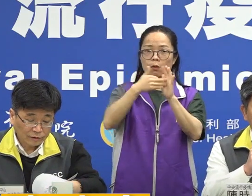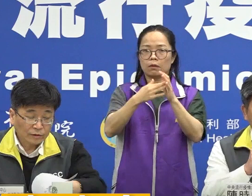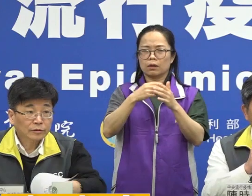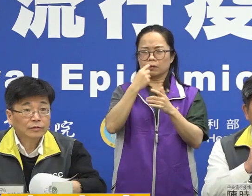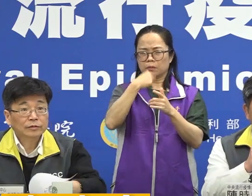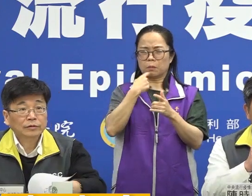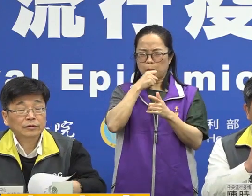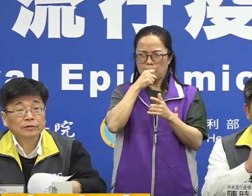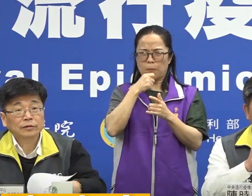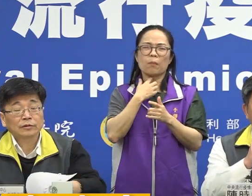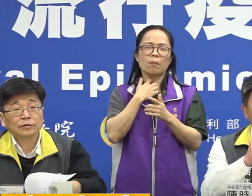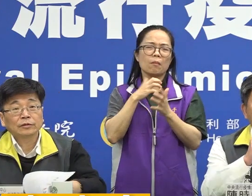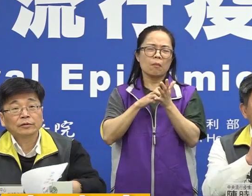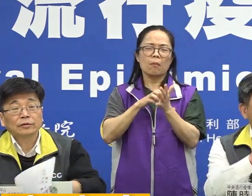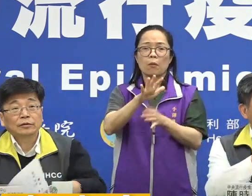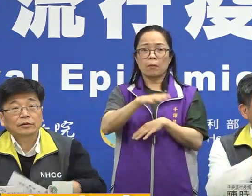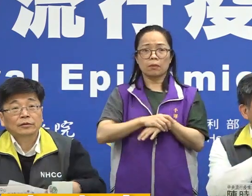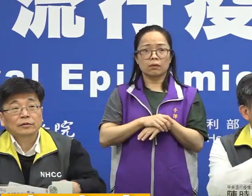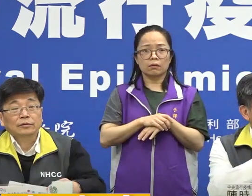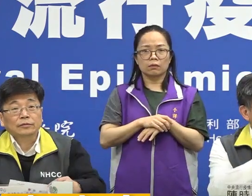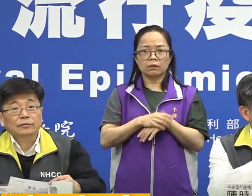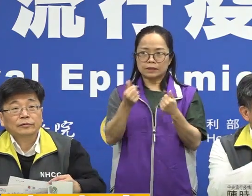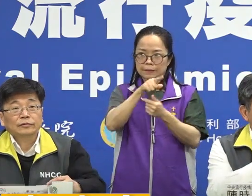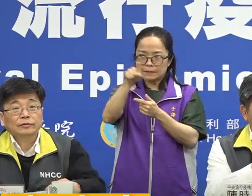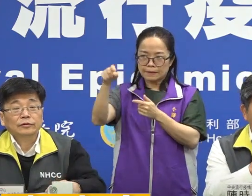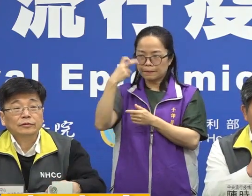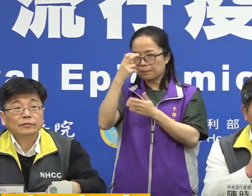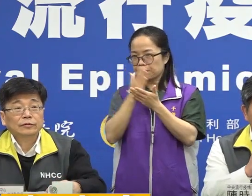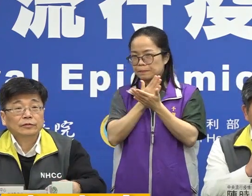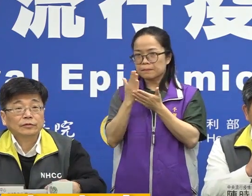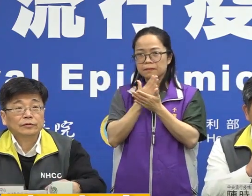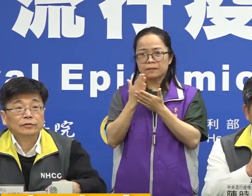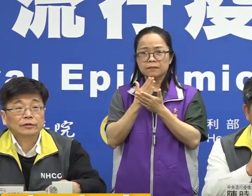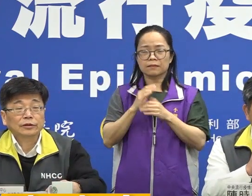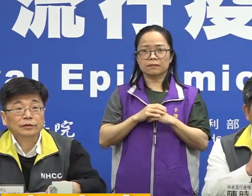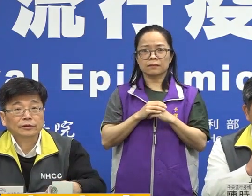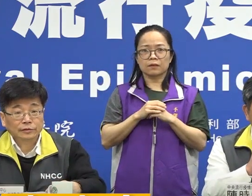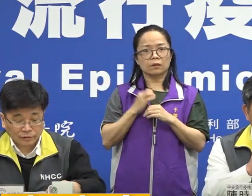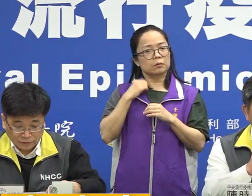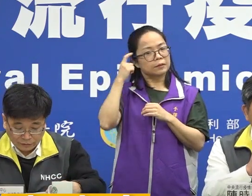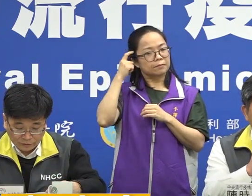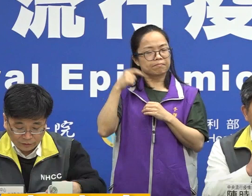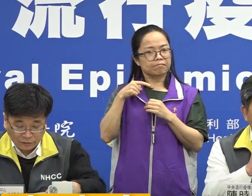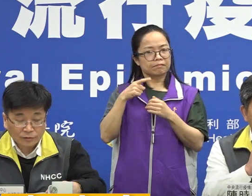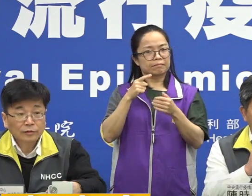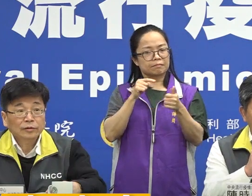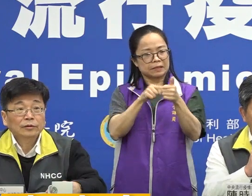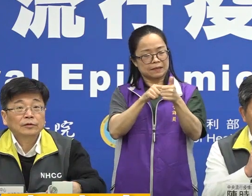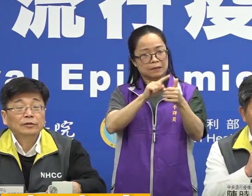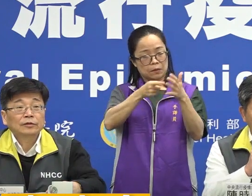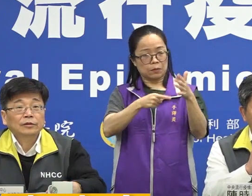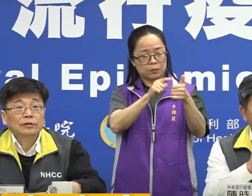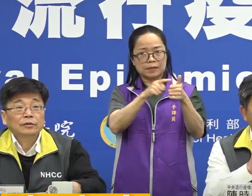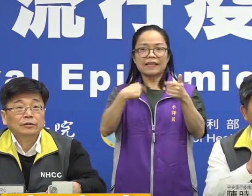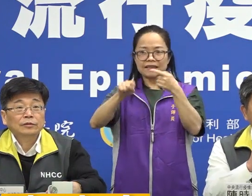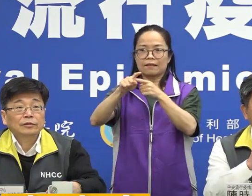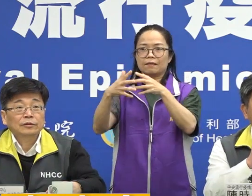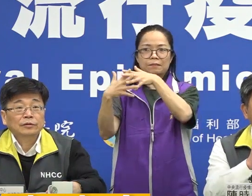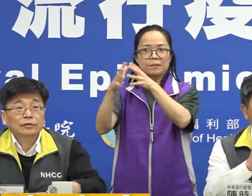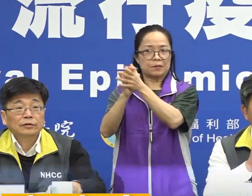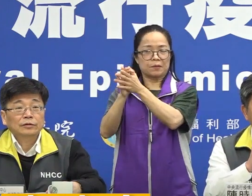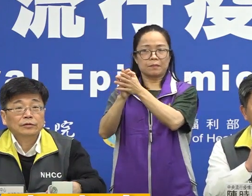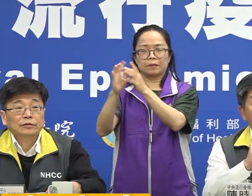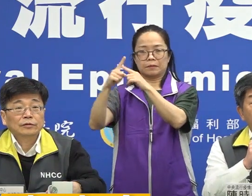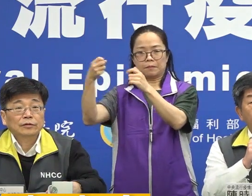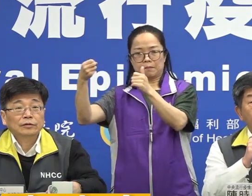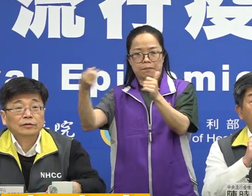状。那依据整个这样的一个接触的情况，好，那我们研判他是遭受到美国友人的感染的